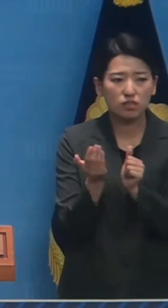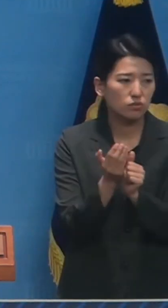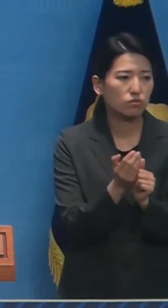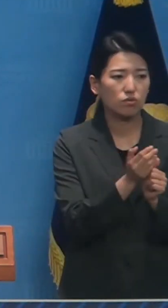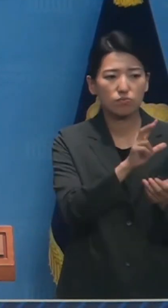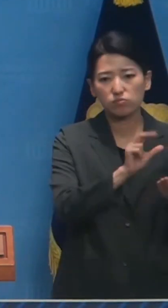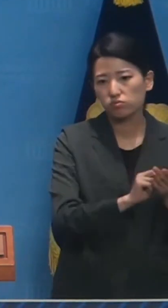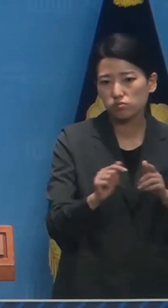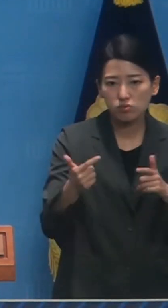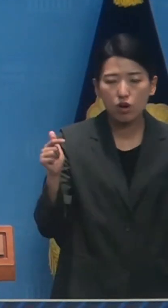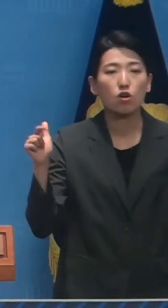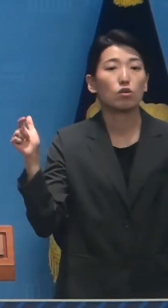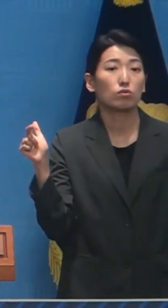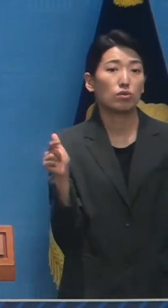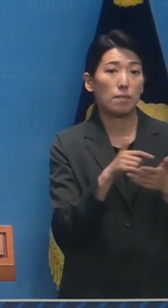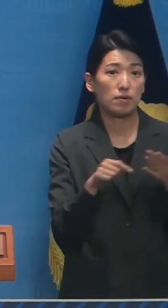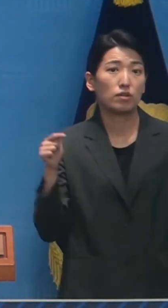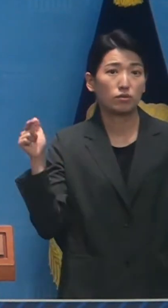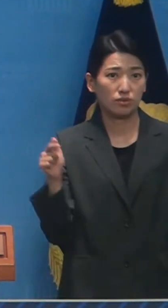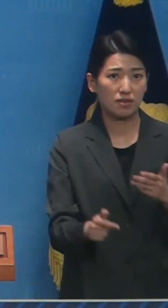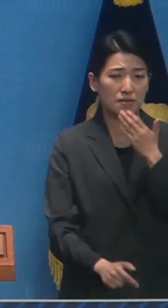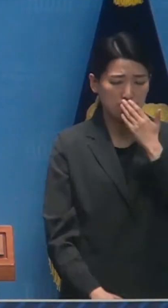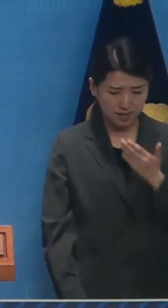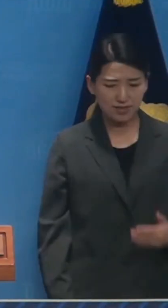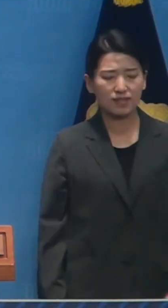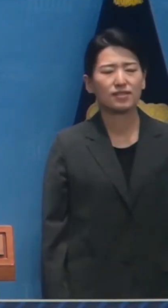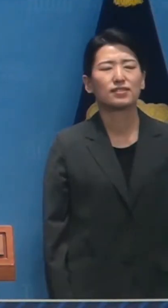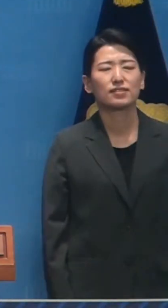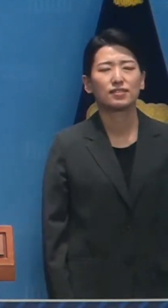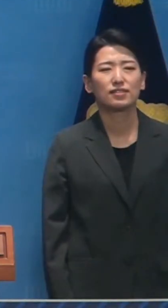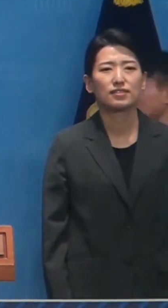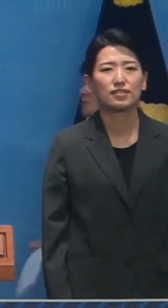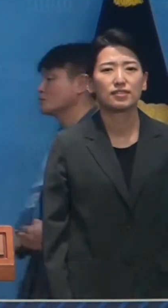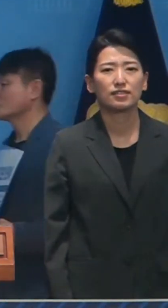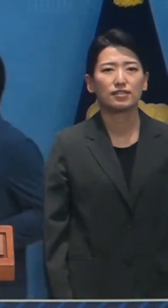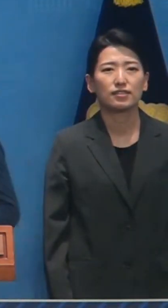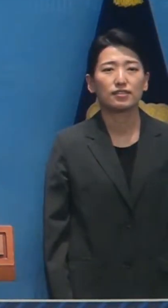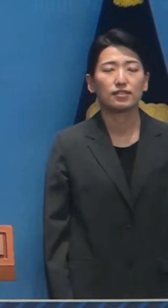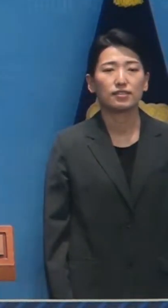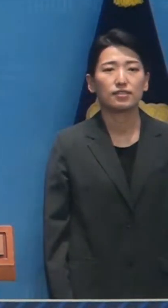여실히 줄어들게 된다. 이상입니다.